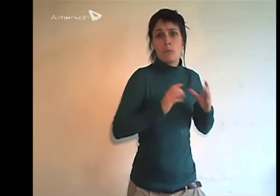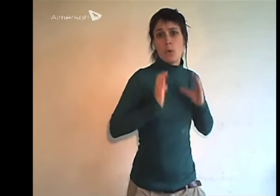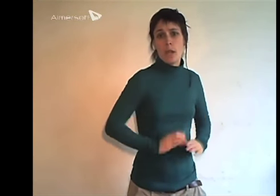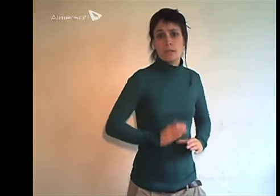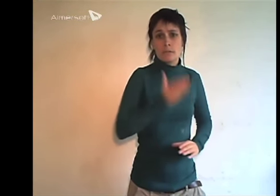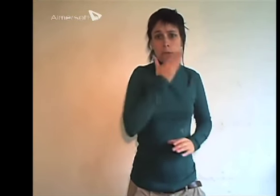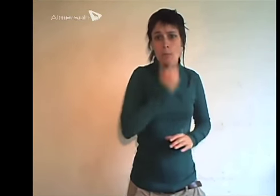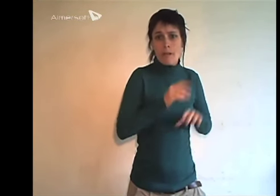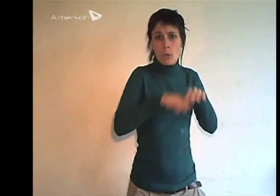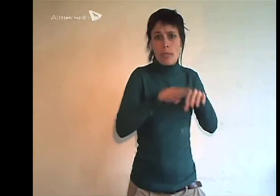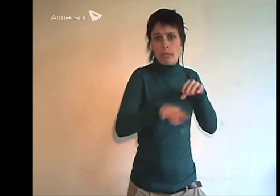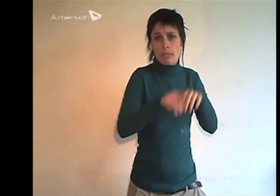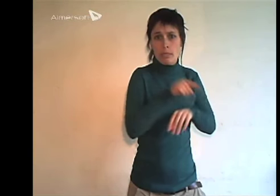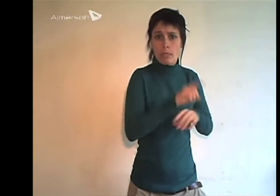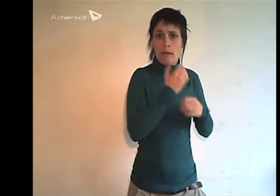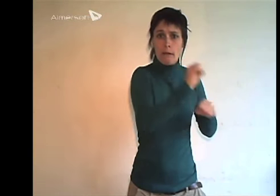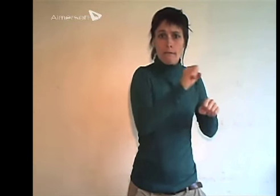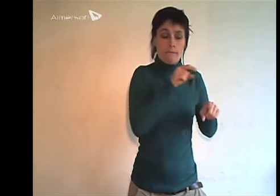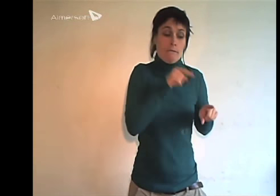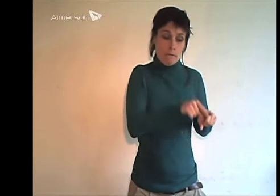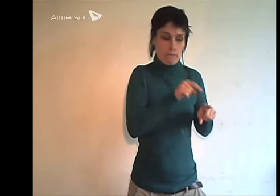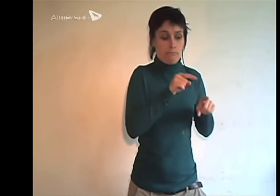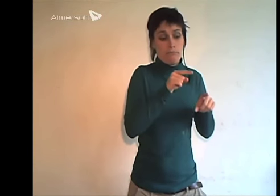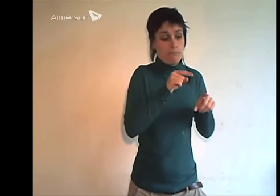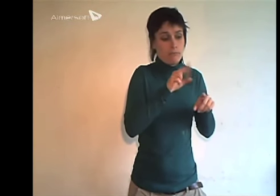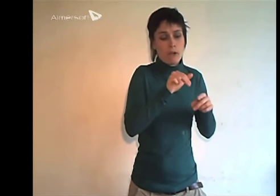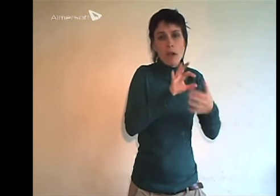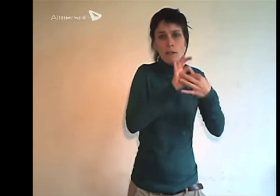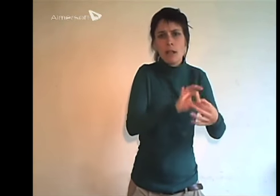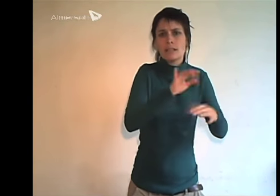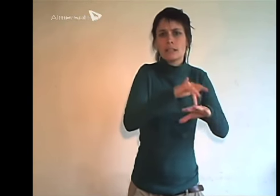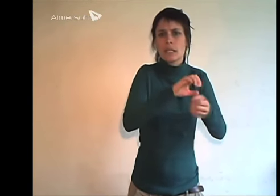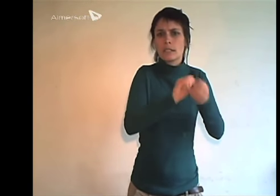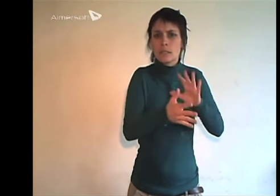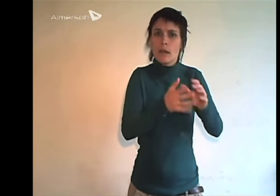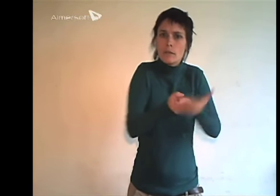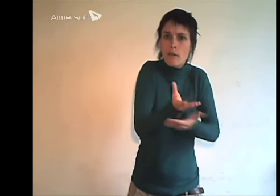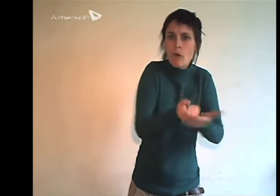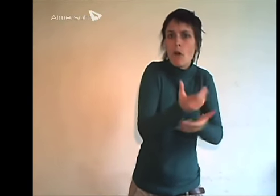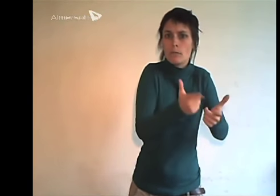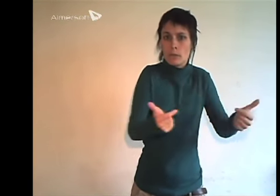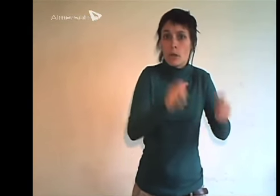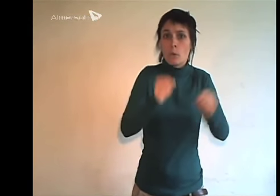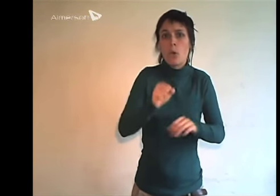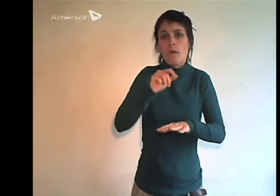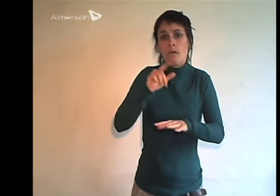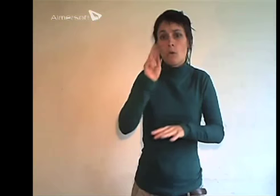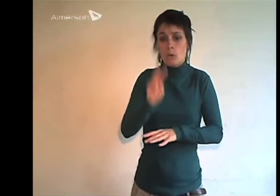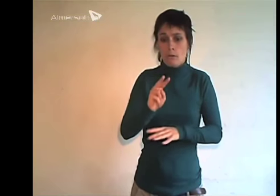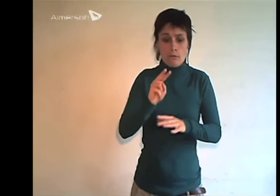Lundi. On se retrouve quand? On se retrouve peut-être après, peut-être l'année prochaine, peut-être